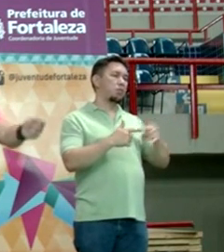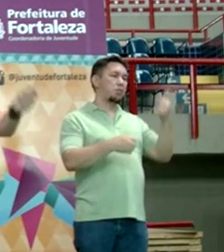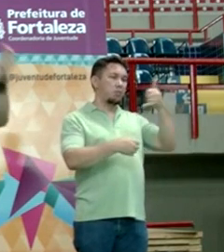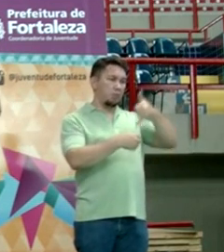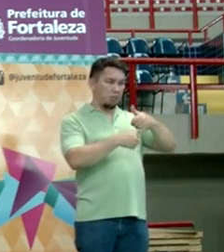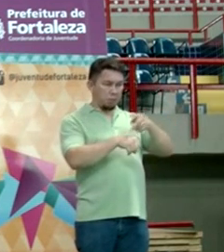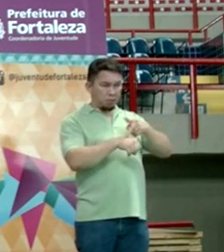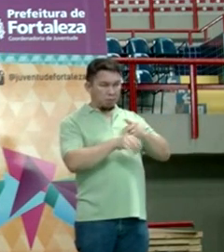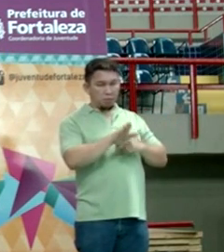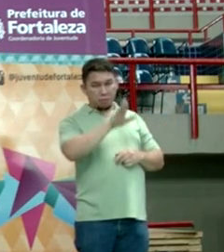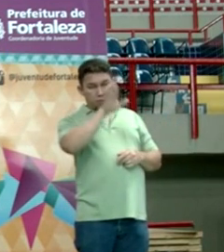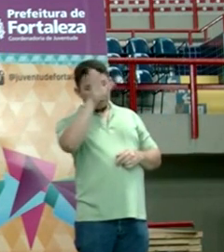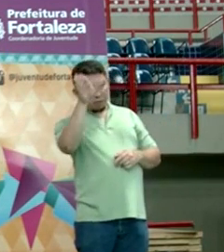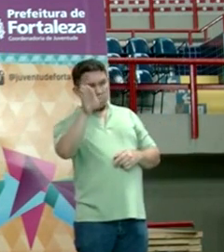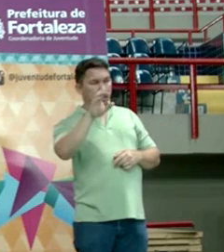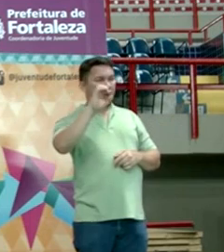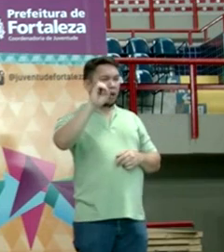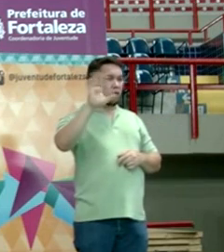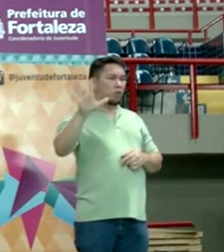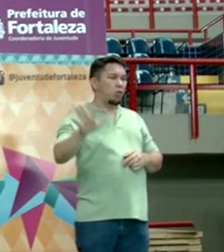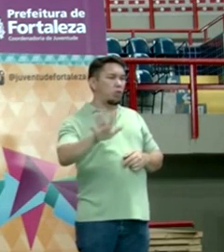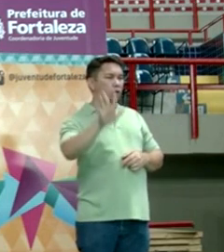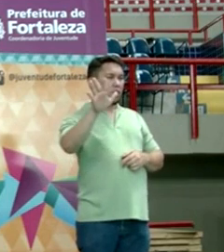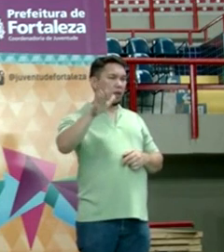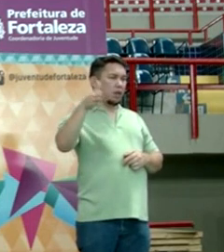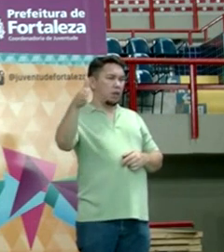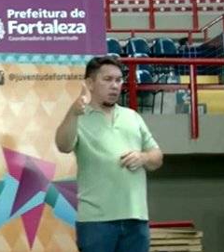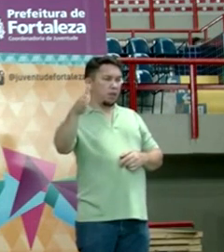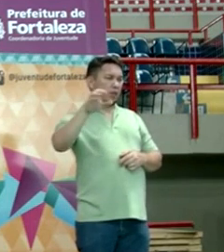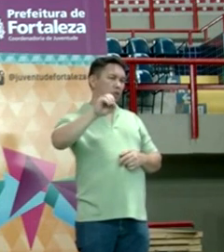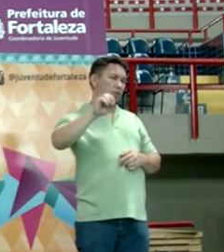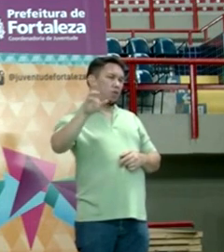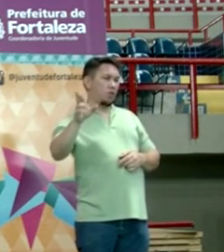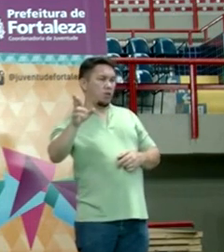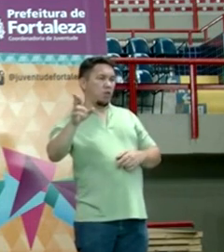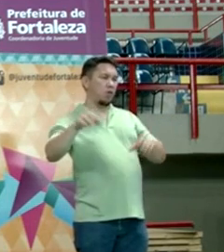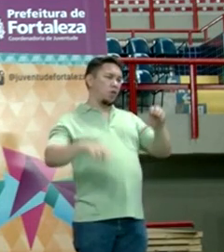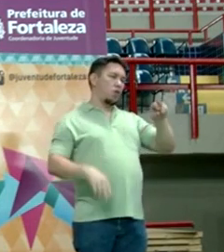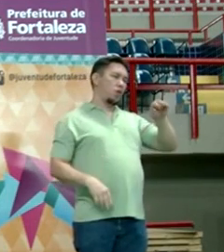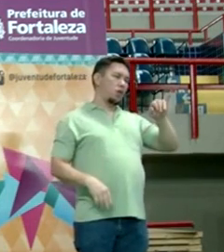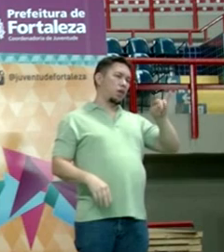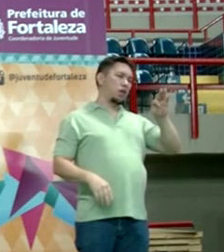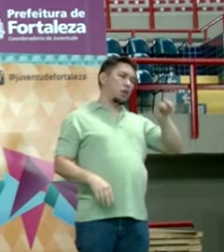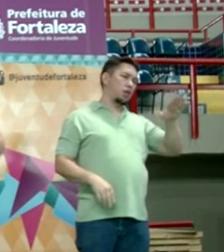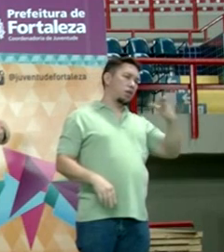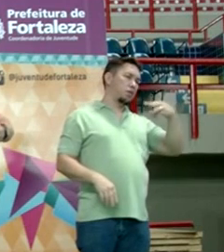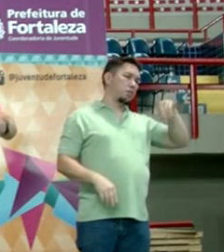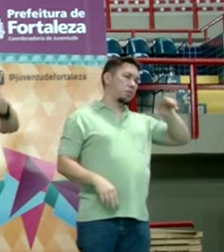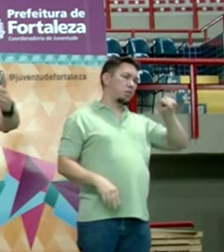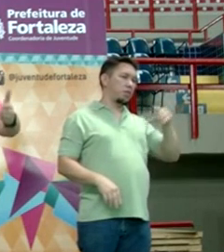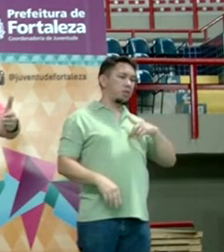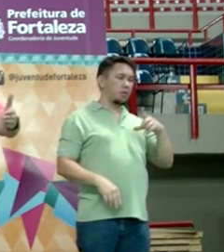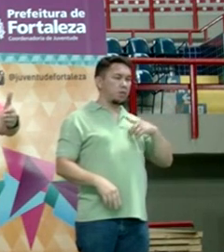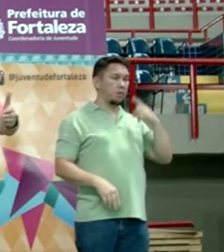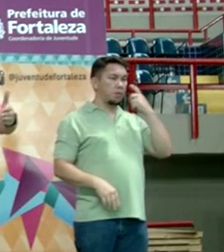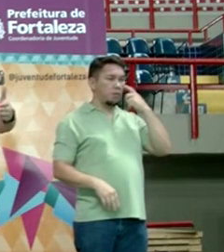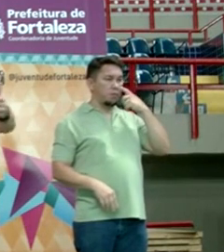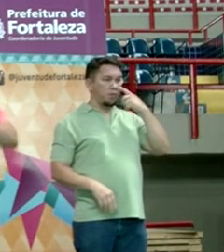porque eles se meteram em conflitos no Oriente Médio. E aí quando chegou nos anos 80, o que é que eles fizeram? Eles adotaram